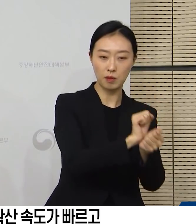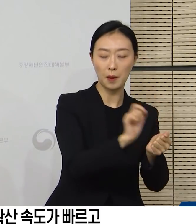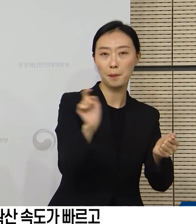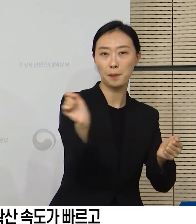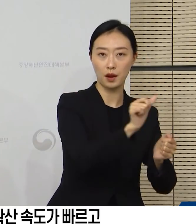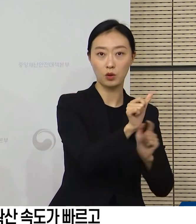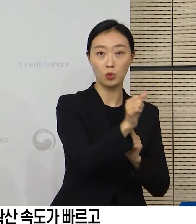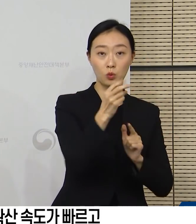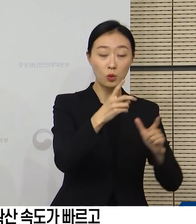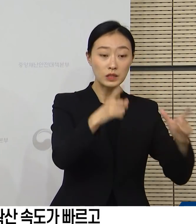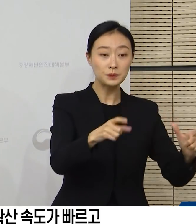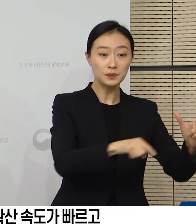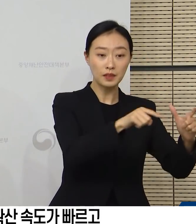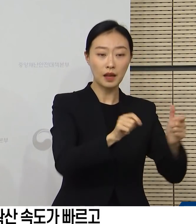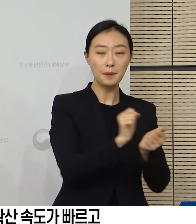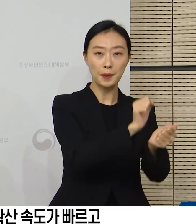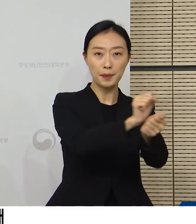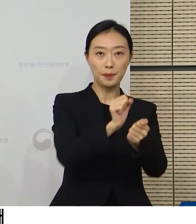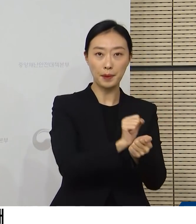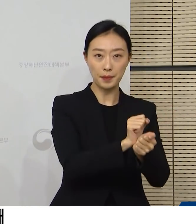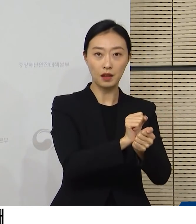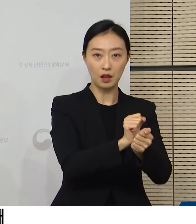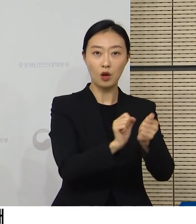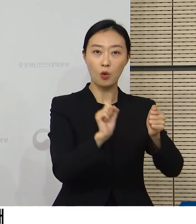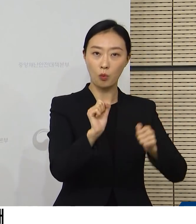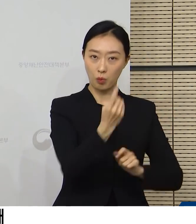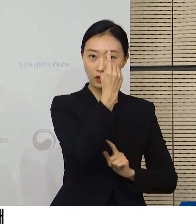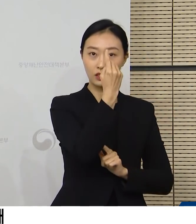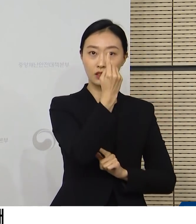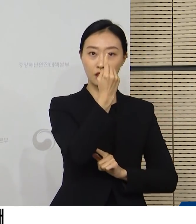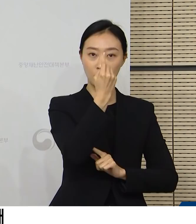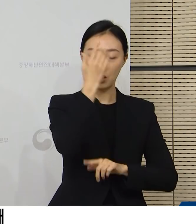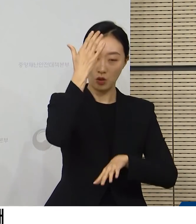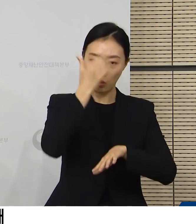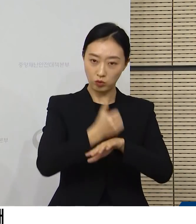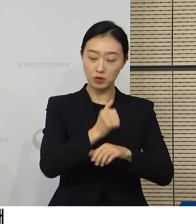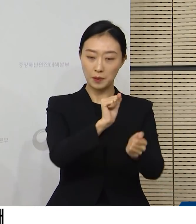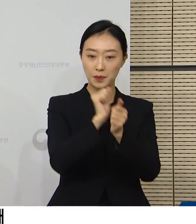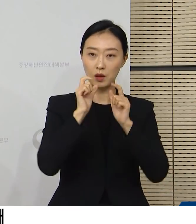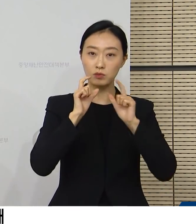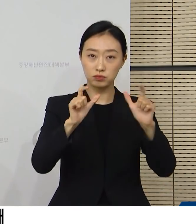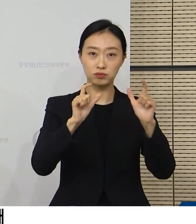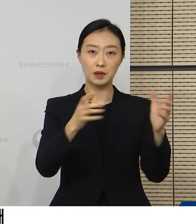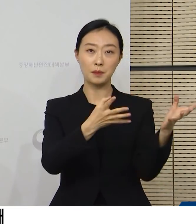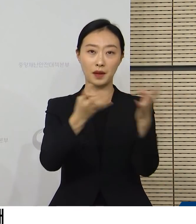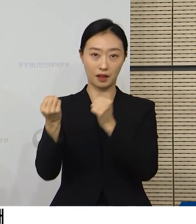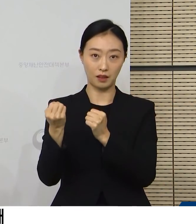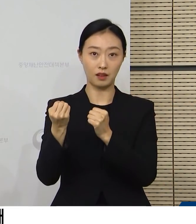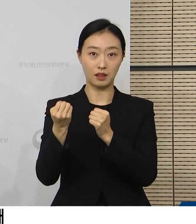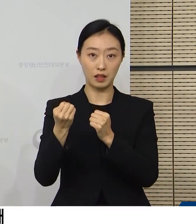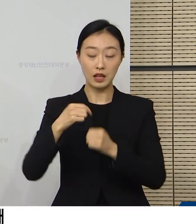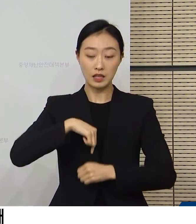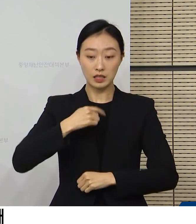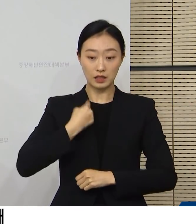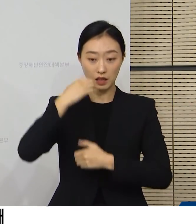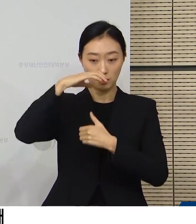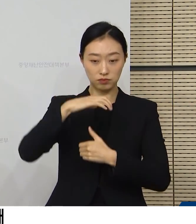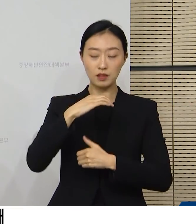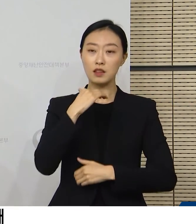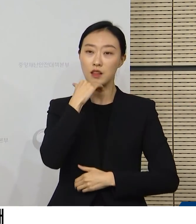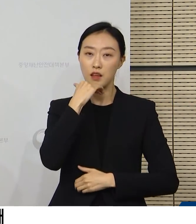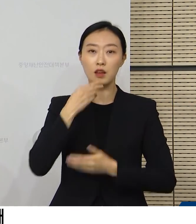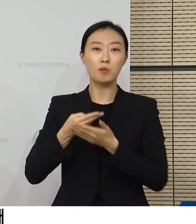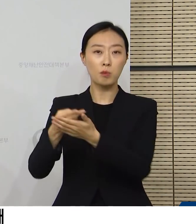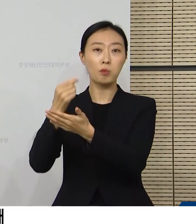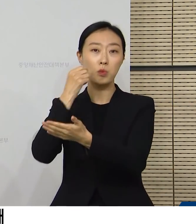집단 감염의 규모가 컸던 것으로 많은 확진 환자들께서 자택에서 대기하게 된 점에 대해